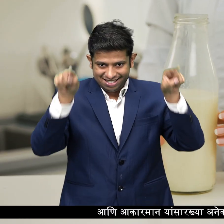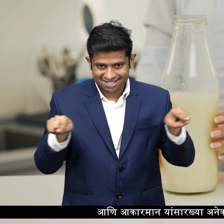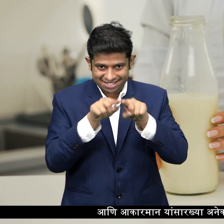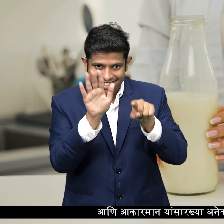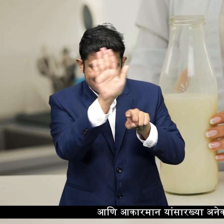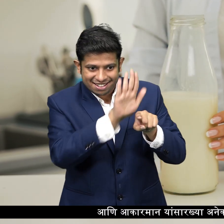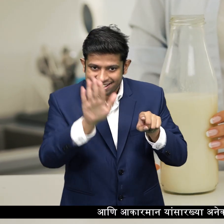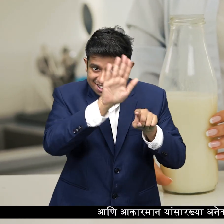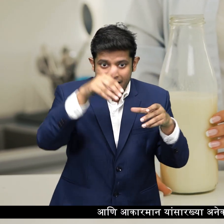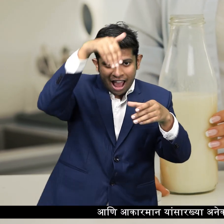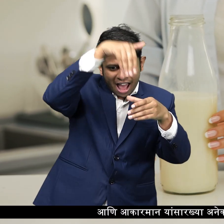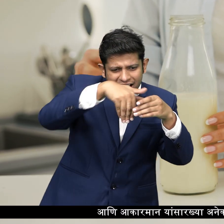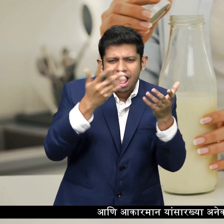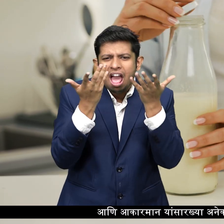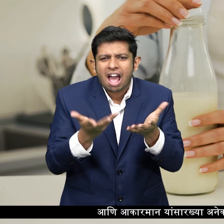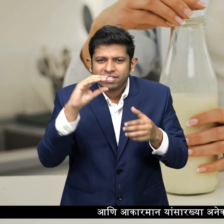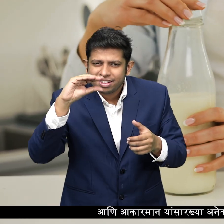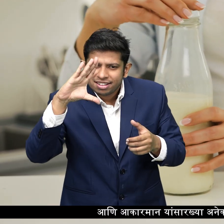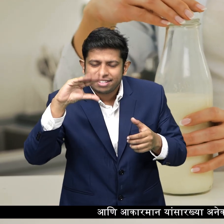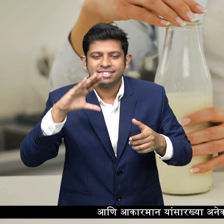क्रियाकल्पांचा सामना करावा लागतो.